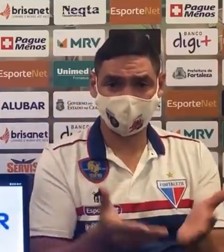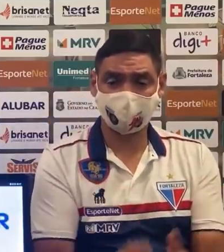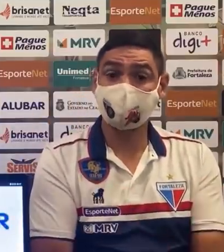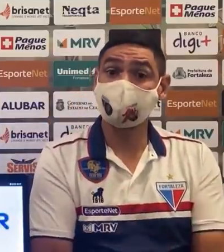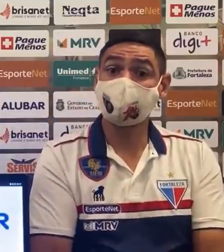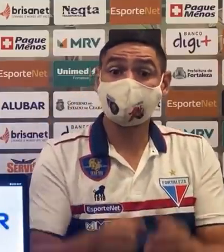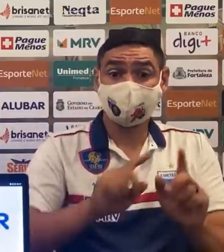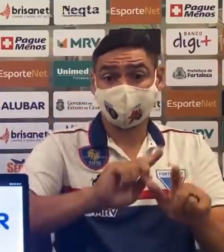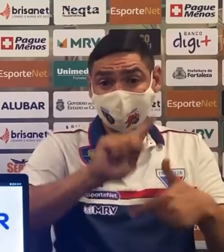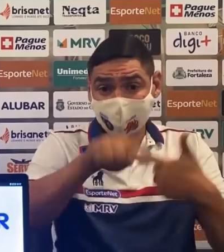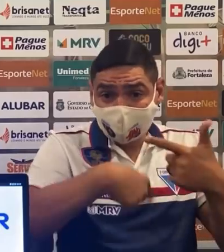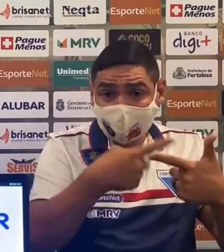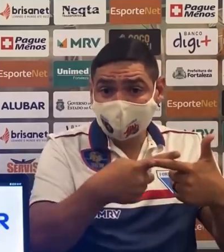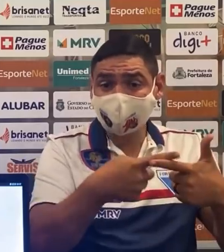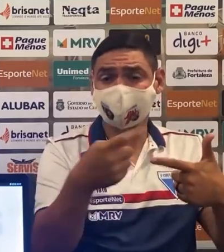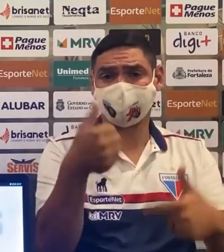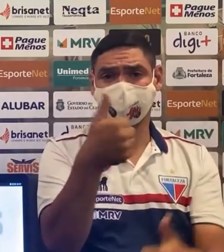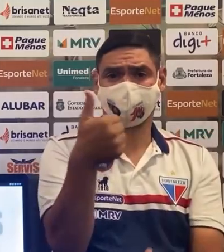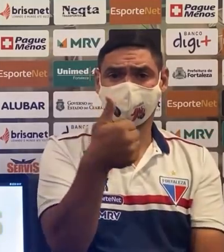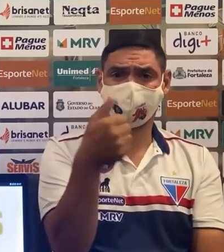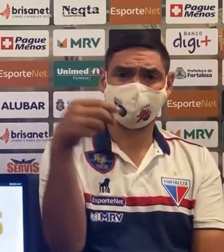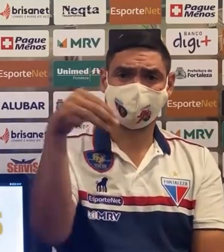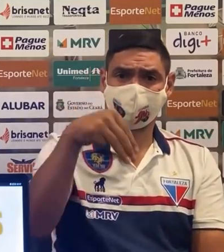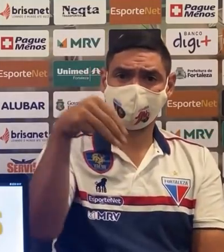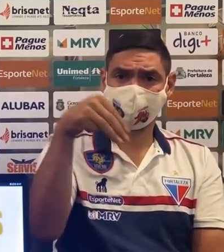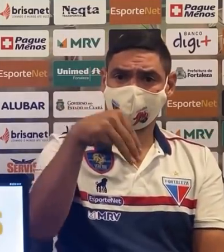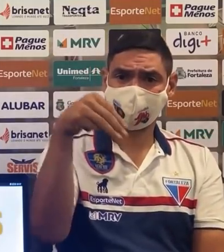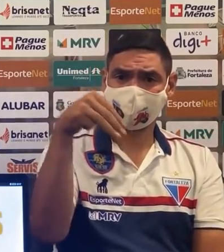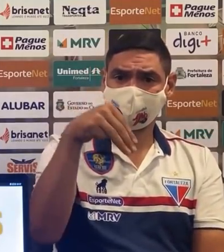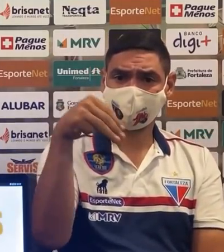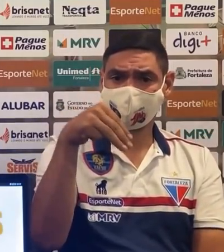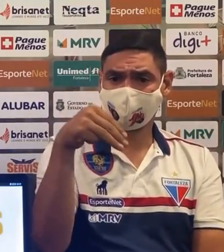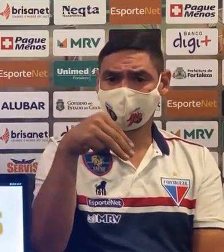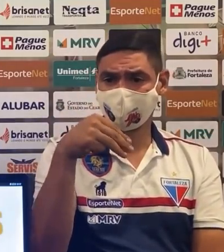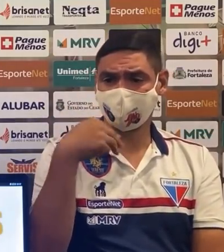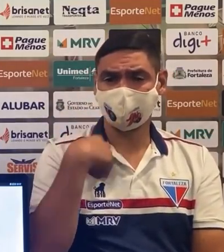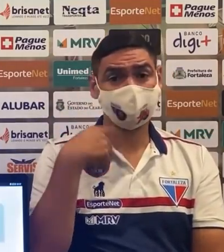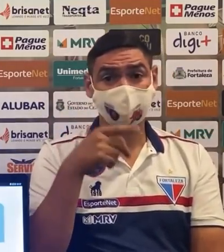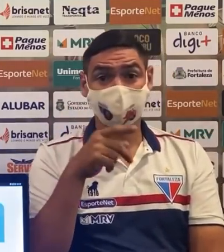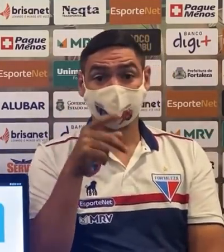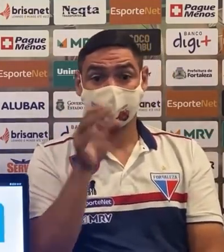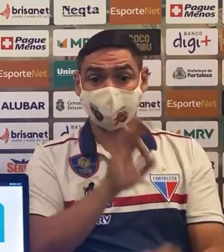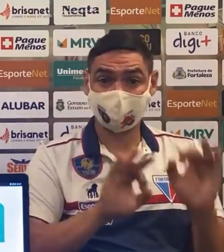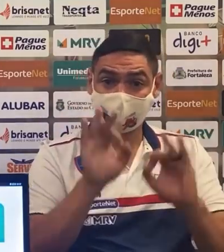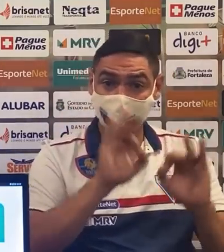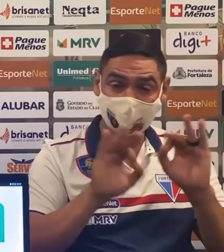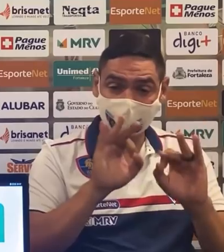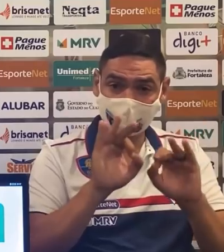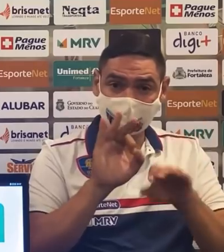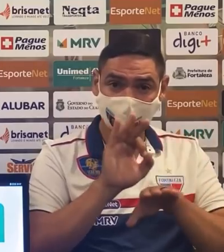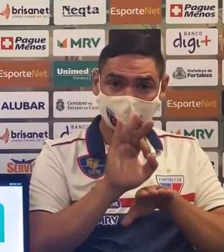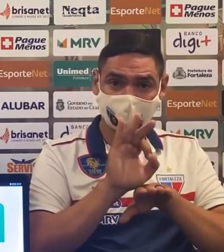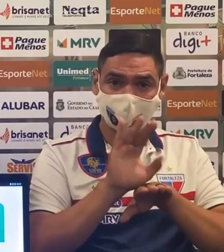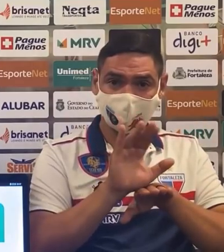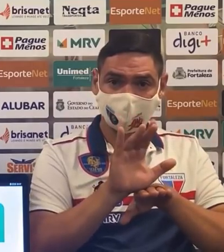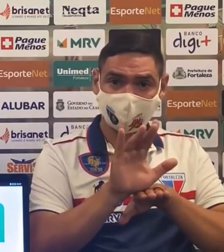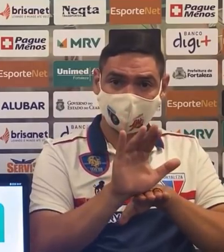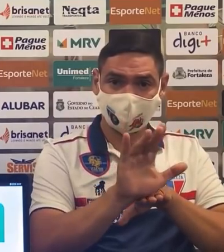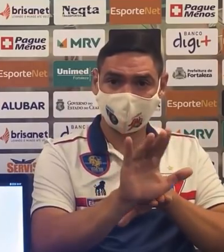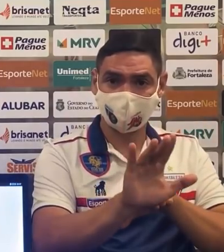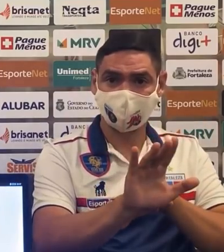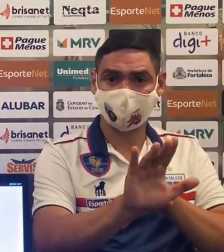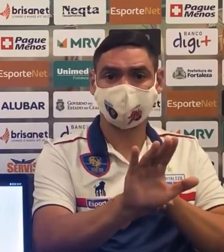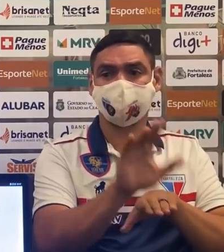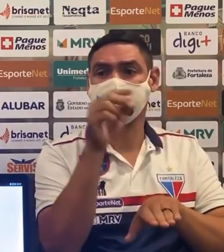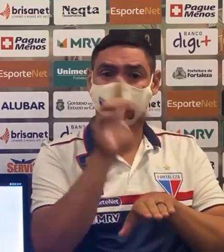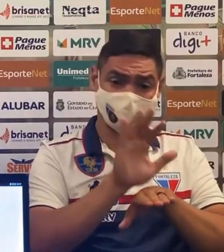depois, logo em seguida, aos 11 minutos, quando a gente estava fazendo um contra-ataque, a bola estava lá já na última parte